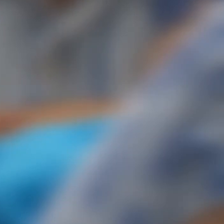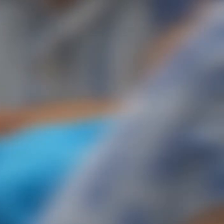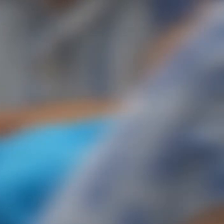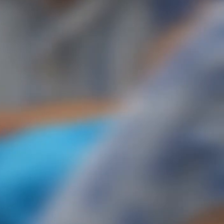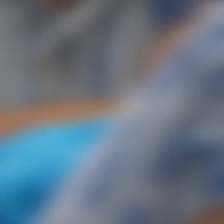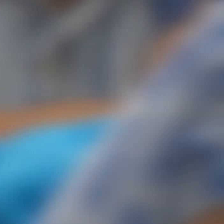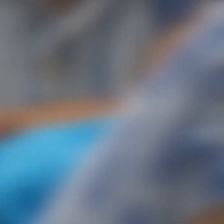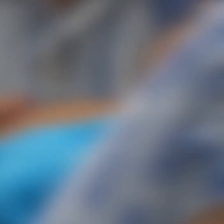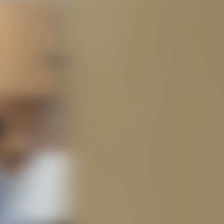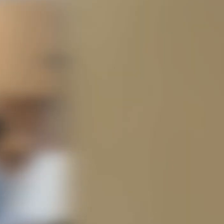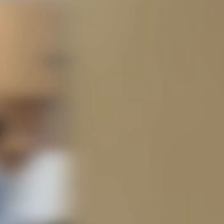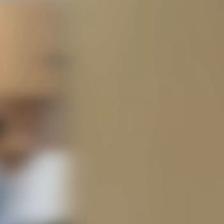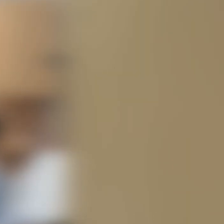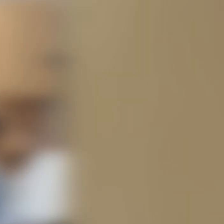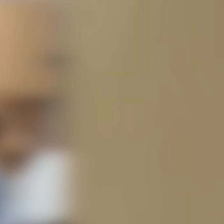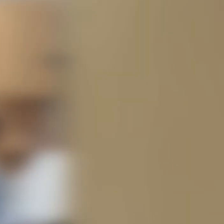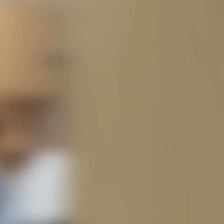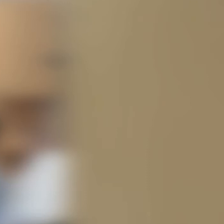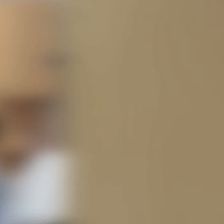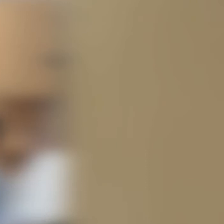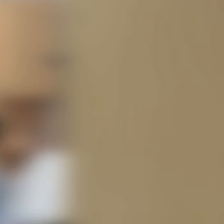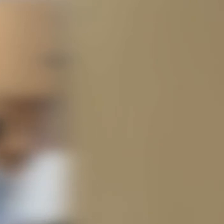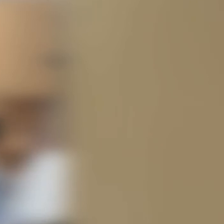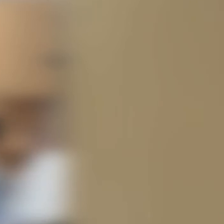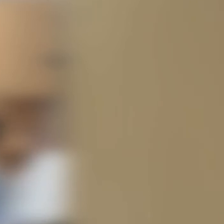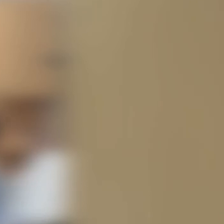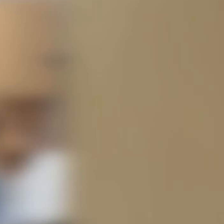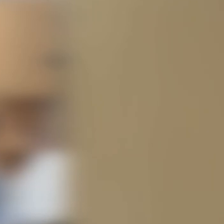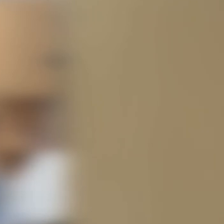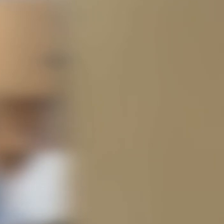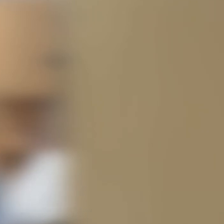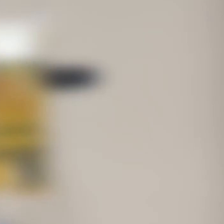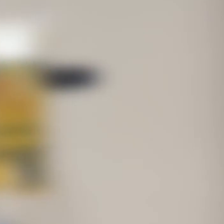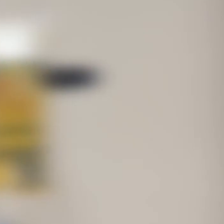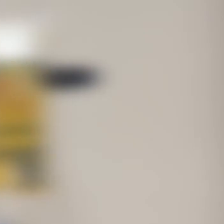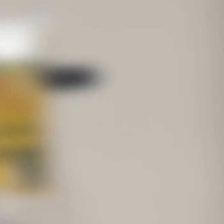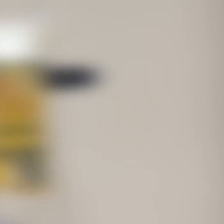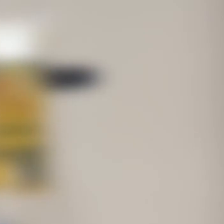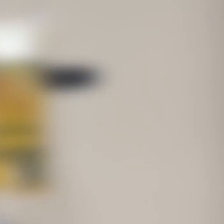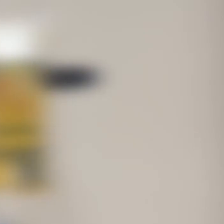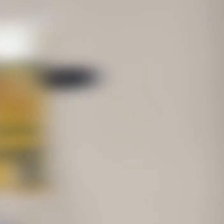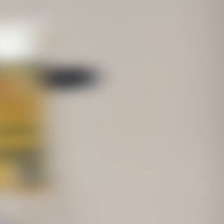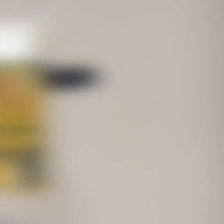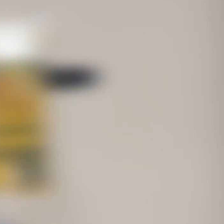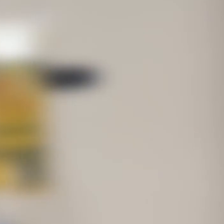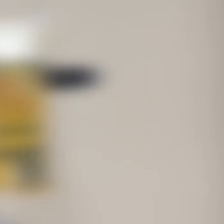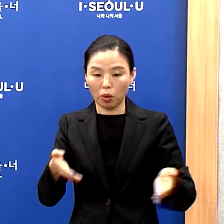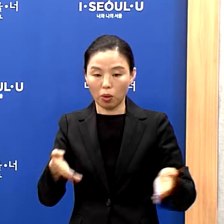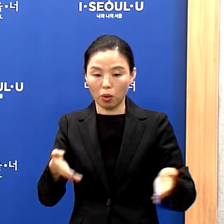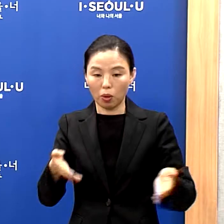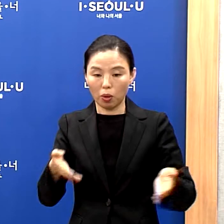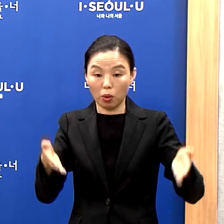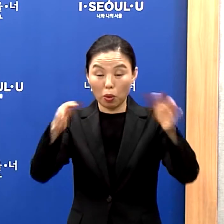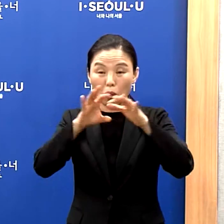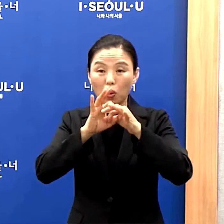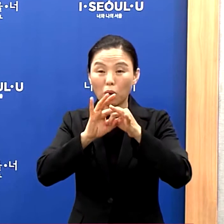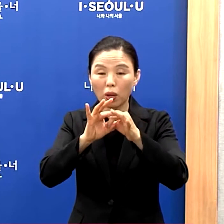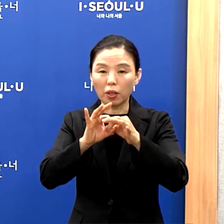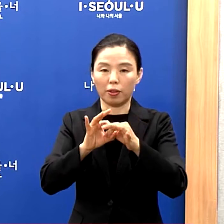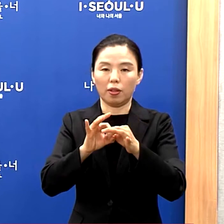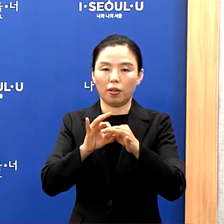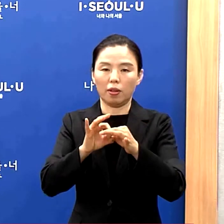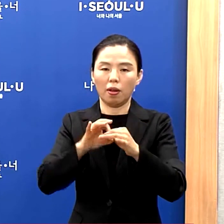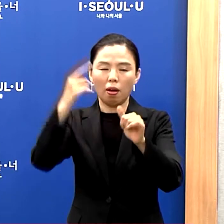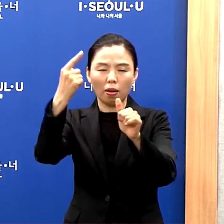늘었습니다 확진자 발생으로 병원 2번 환자는 모두 퇴원했고 병원은 일시 폐쇄됐습니다